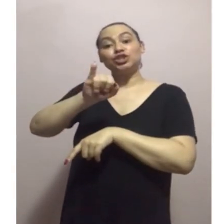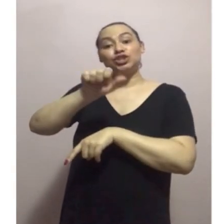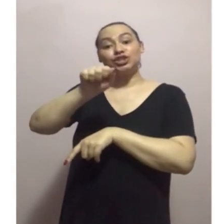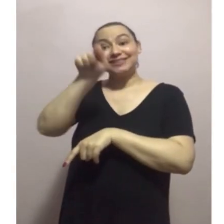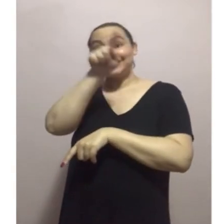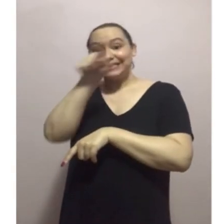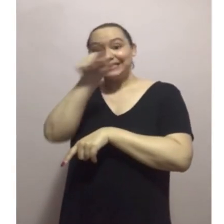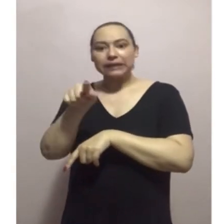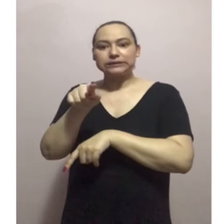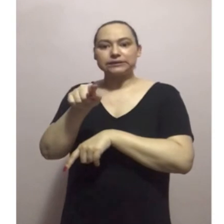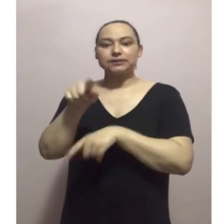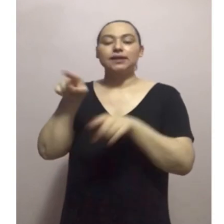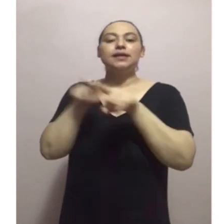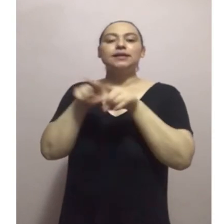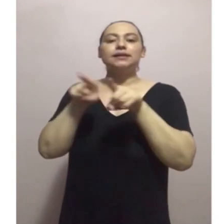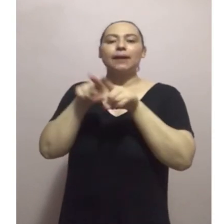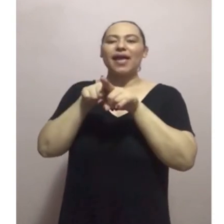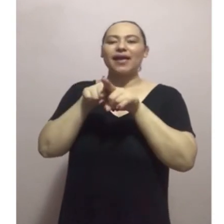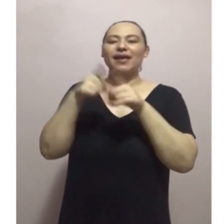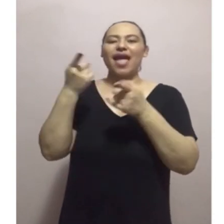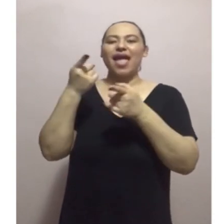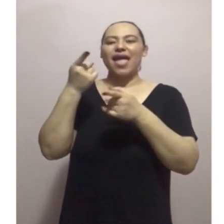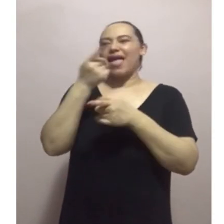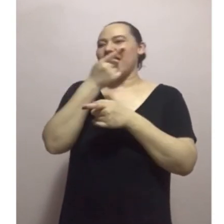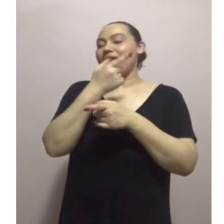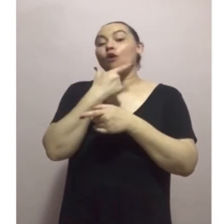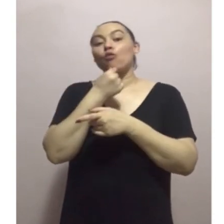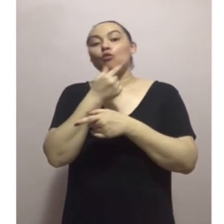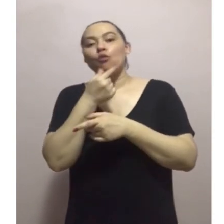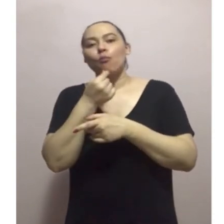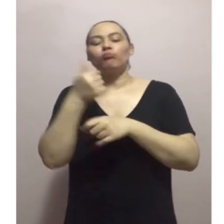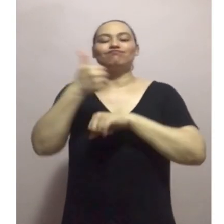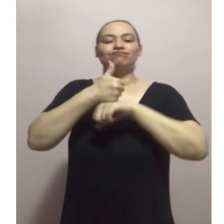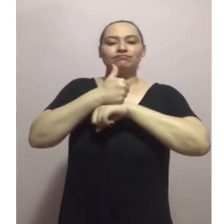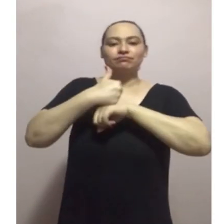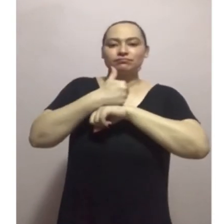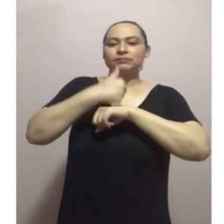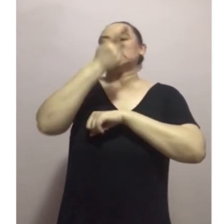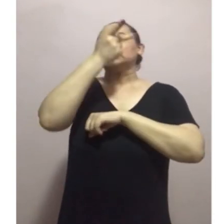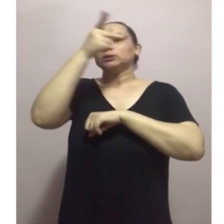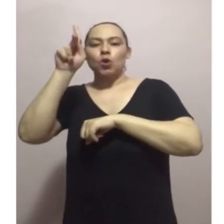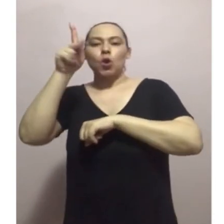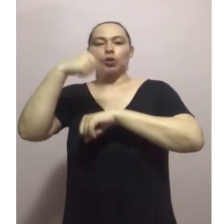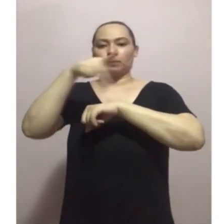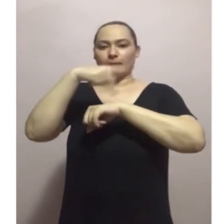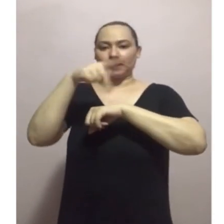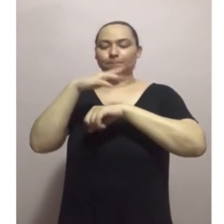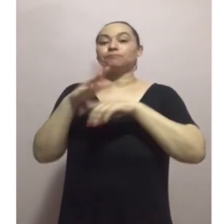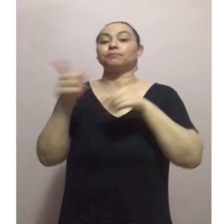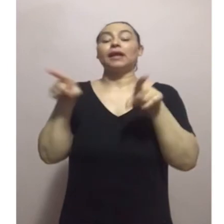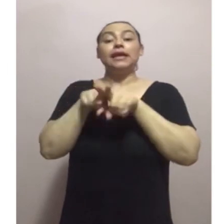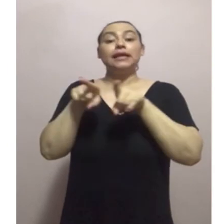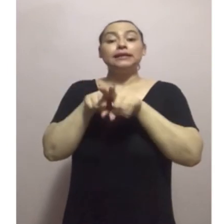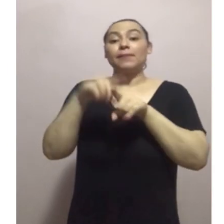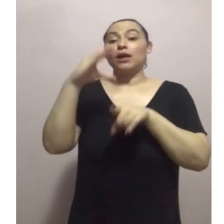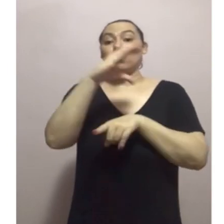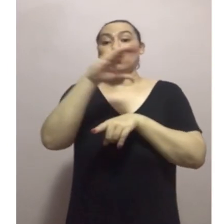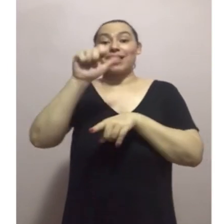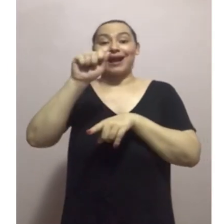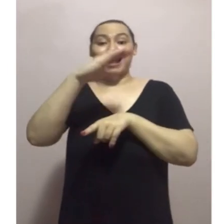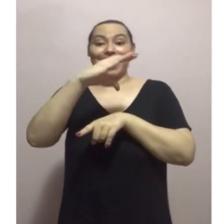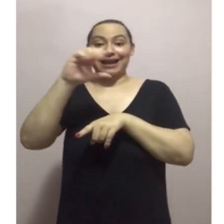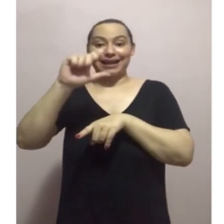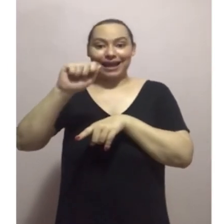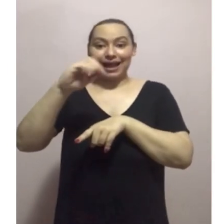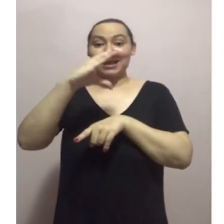de mentoria. E aí tem pessoas que eu admiro de vida inteira e amo, né? E aí eu falo de Cacá Carvalho,